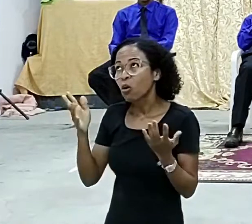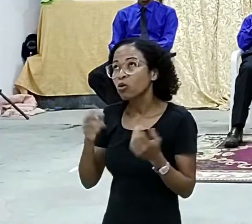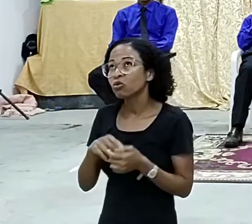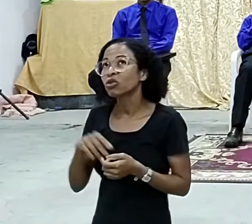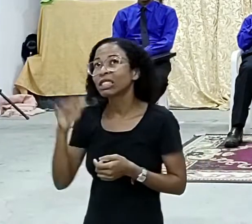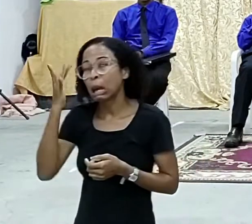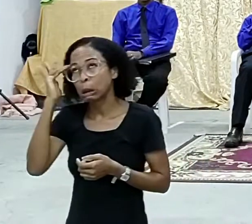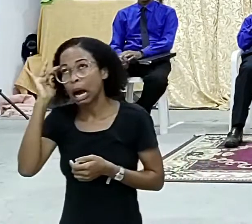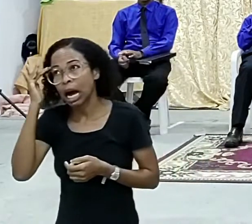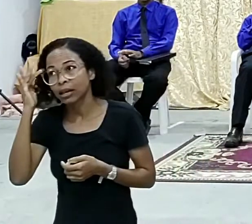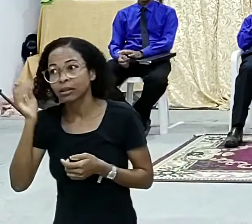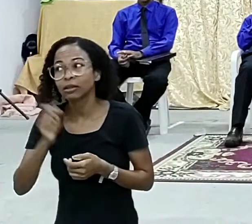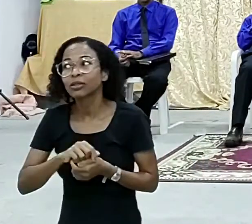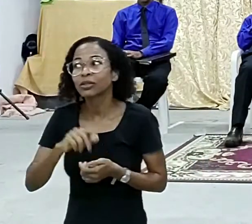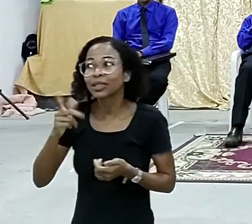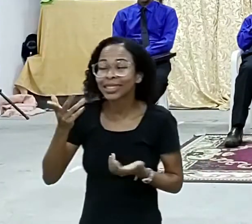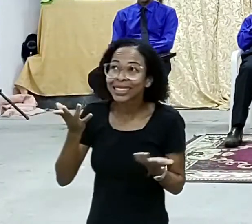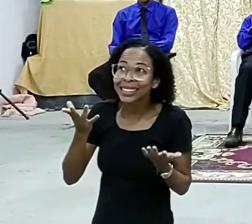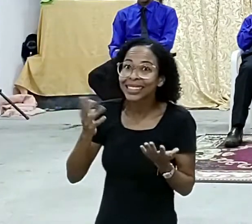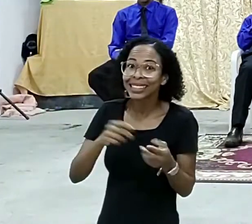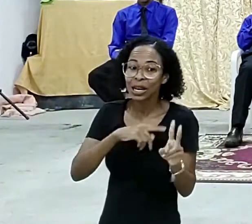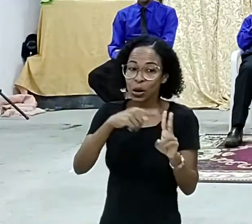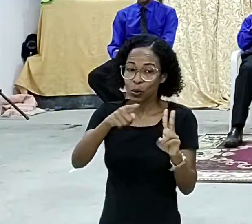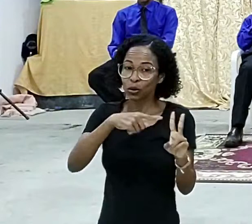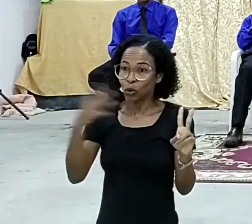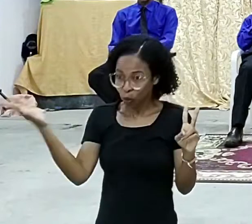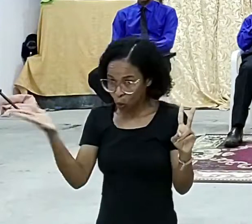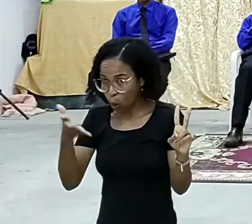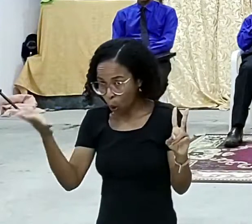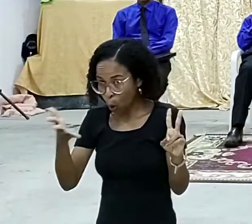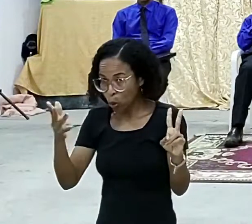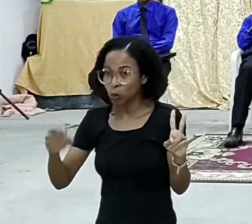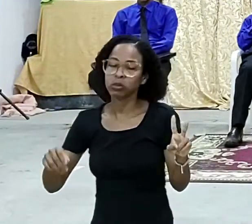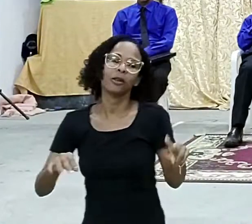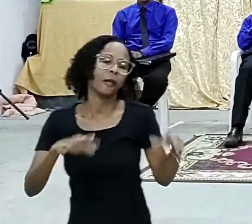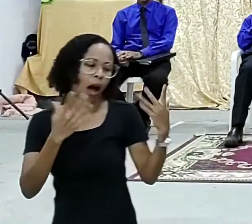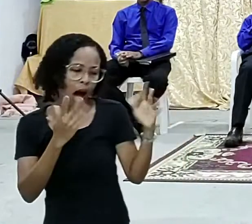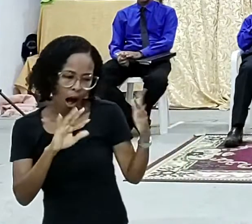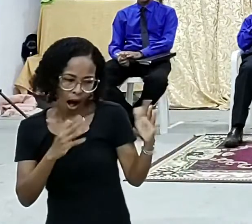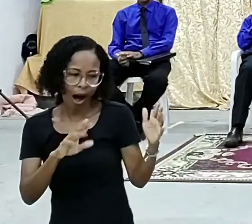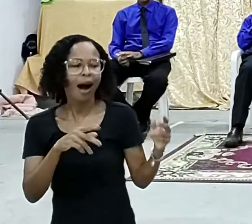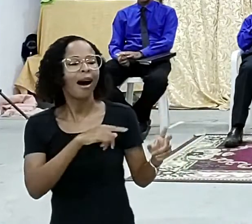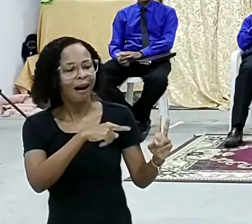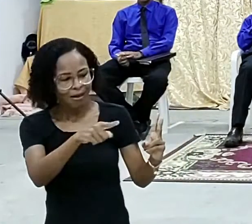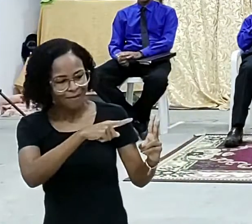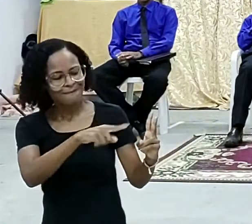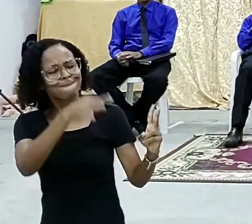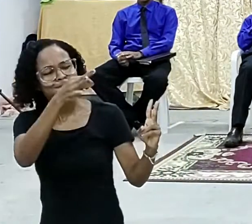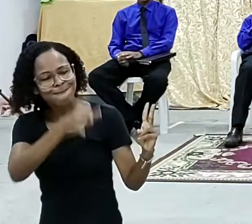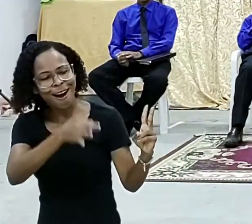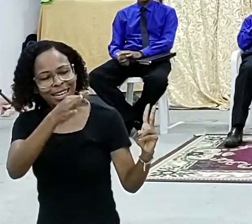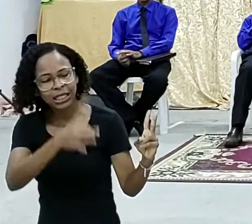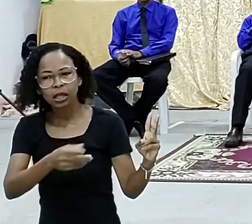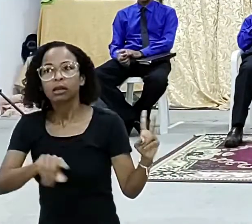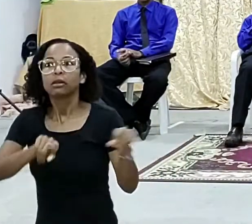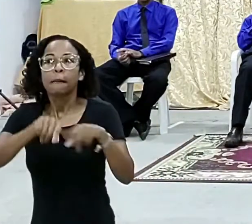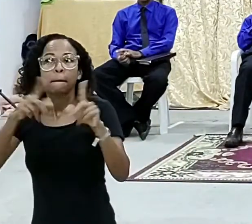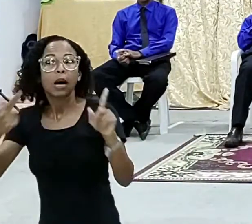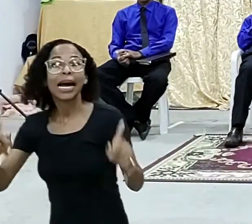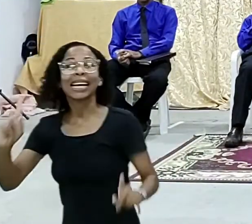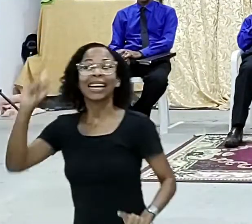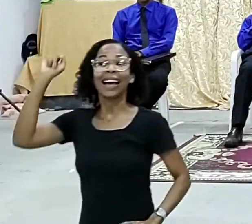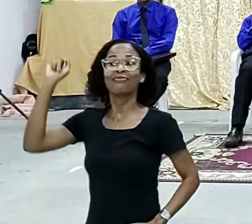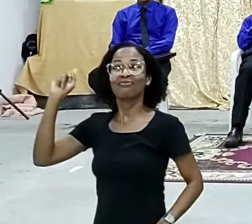o ato de Paulo e o ato de Silas. Mas lá no passado não, lá no